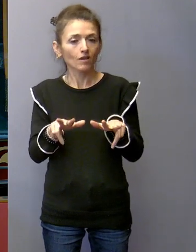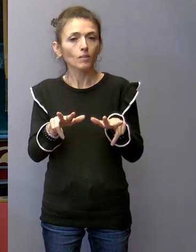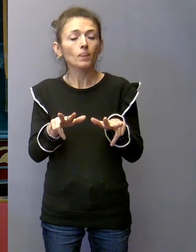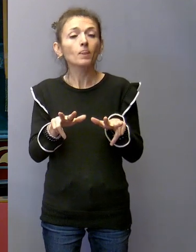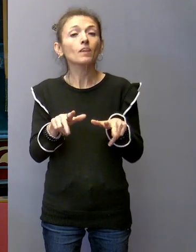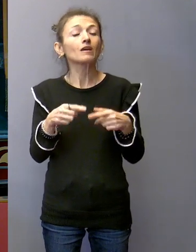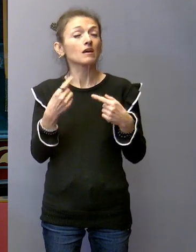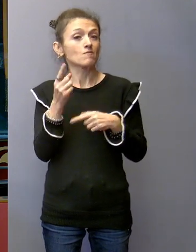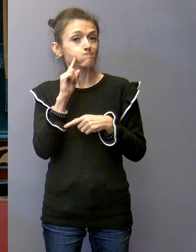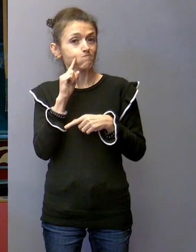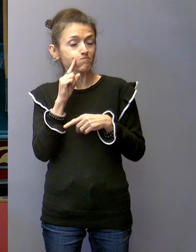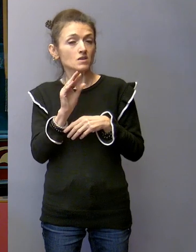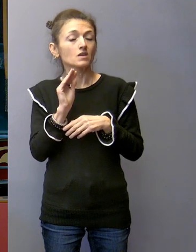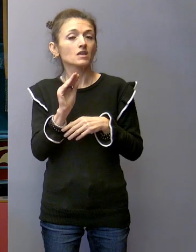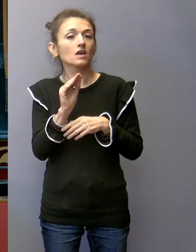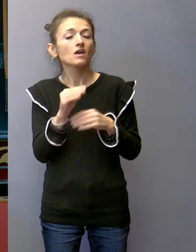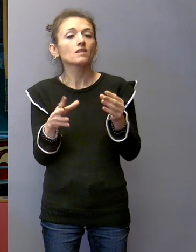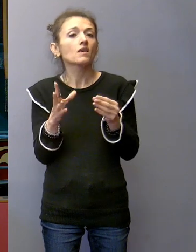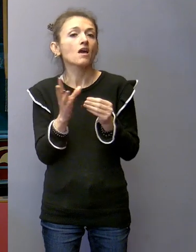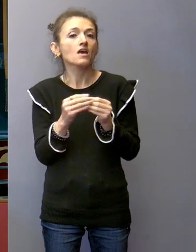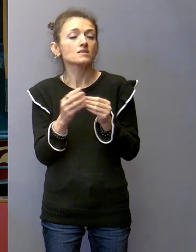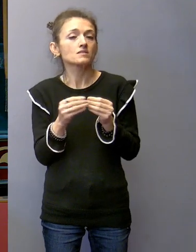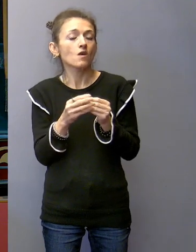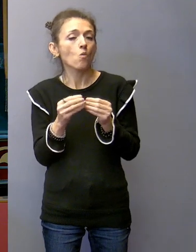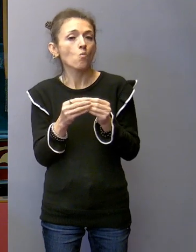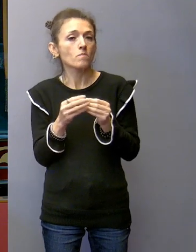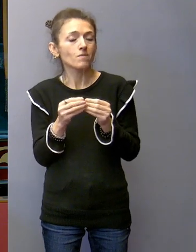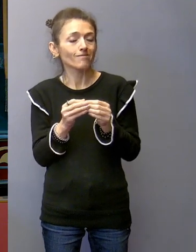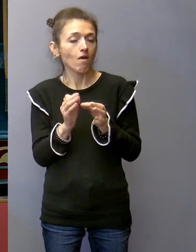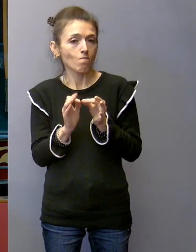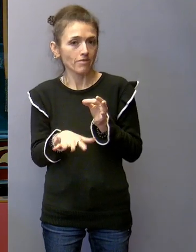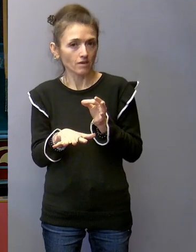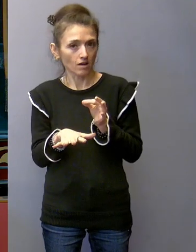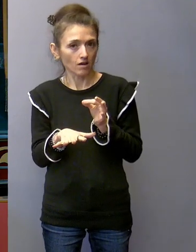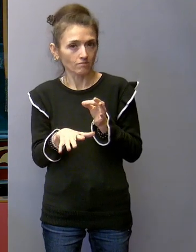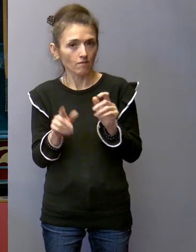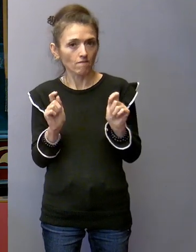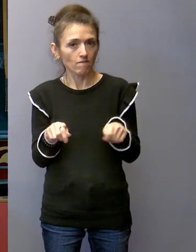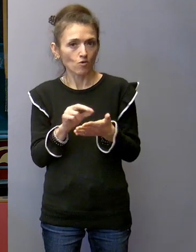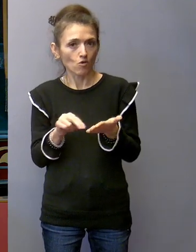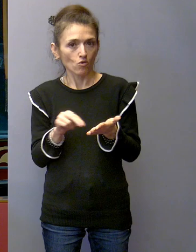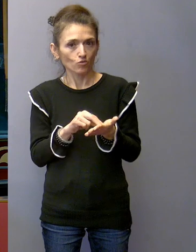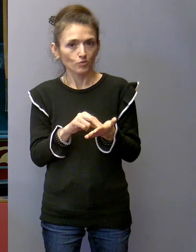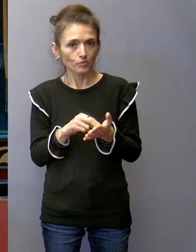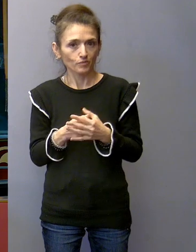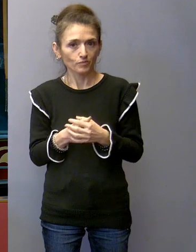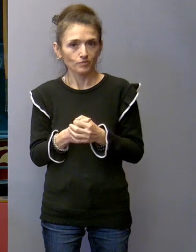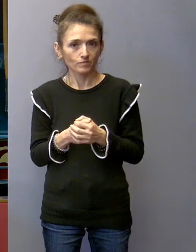sulla stessa viene chiesta l'immediata eseguibilità si vota